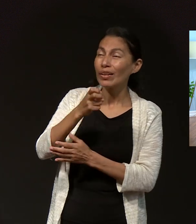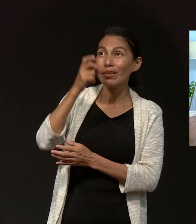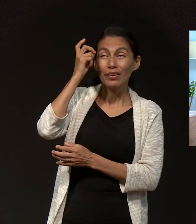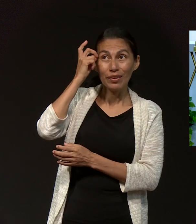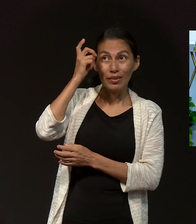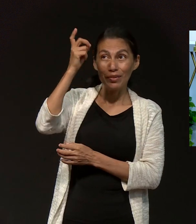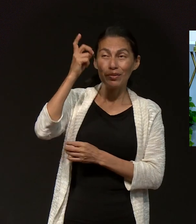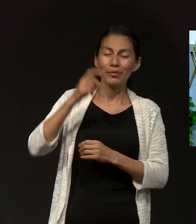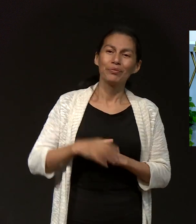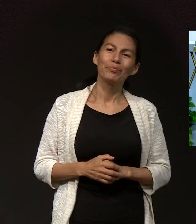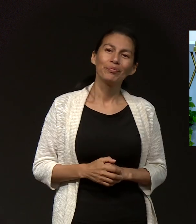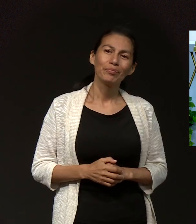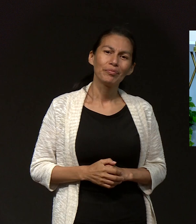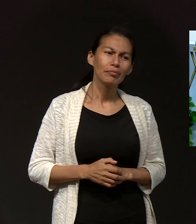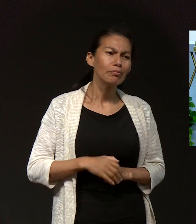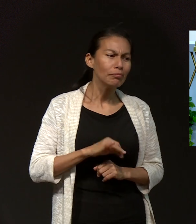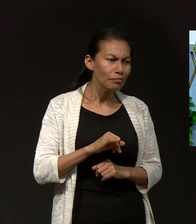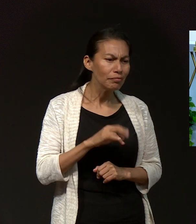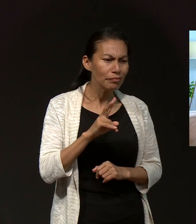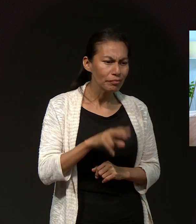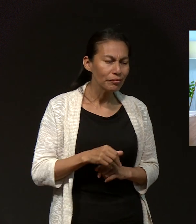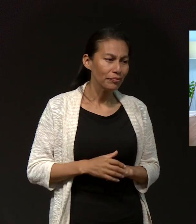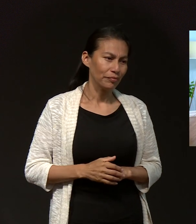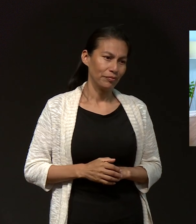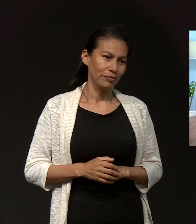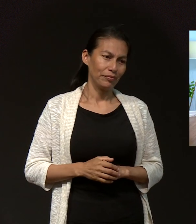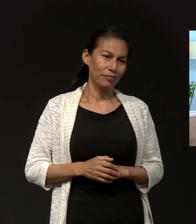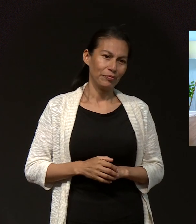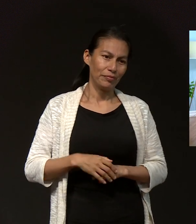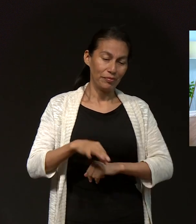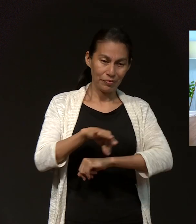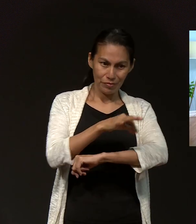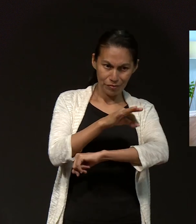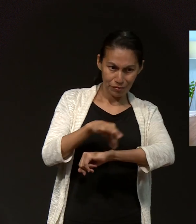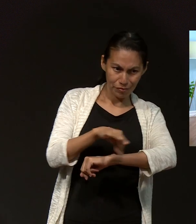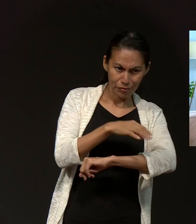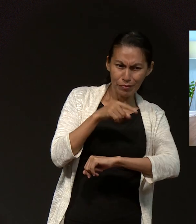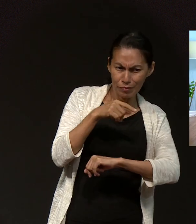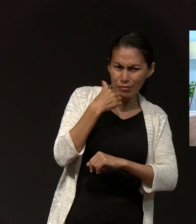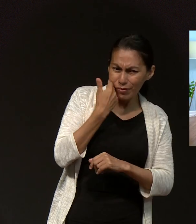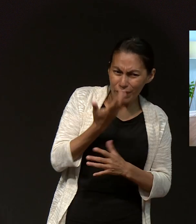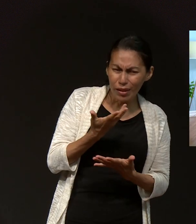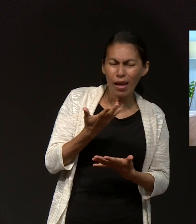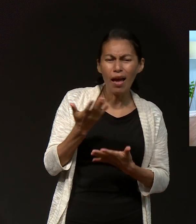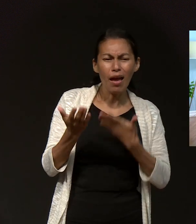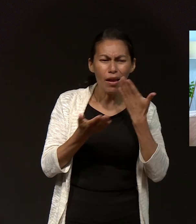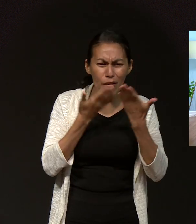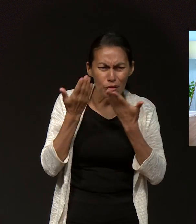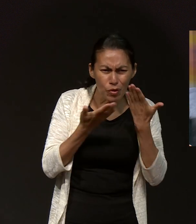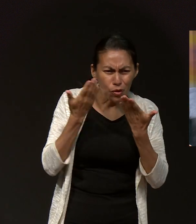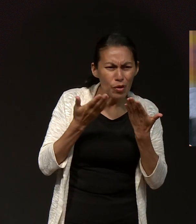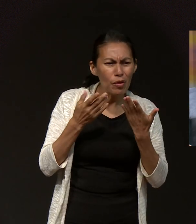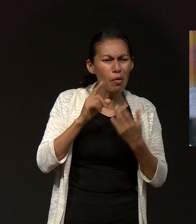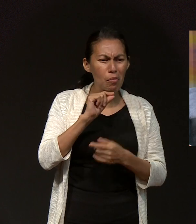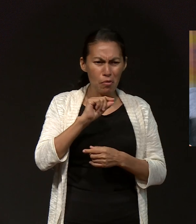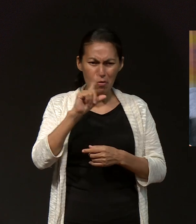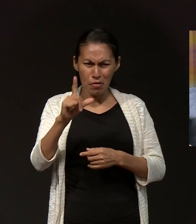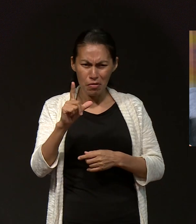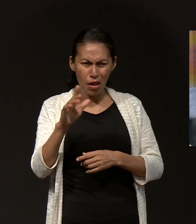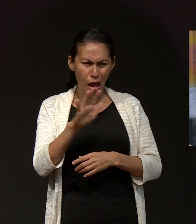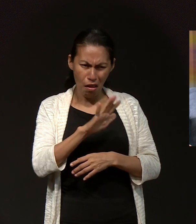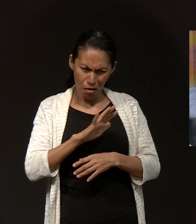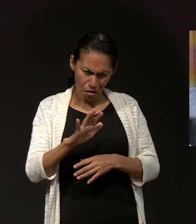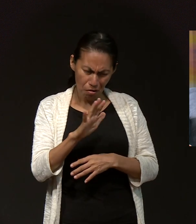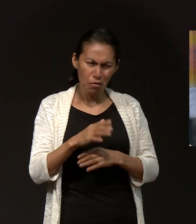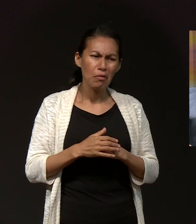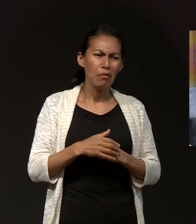Y aquí estamos precisamente. El ARQ ya tenía avanzado el plan de generar la carrera. Y me dijo, mira, justamente, dice,